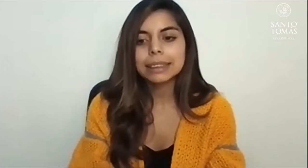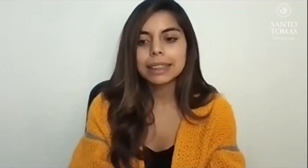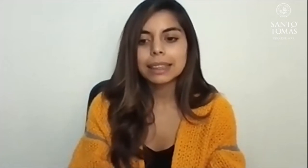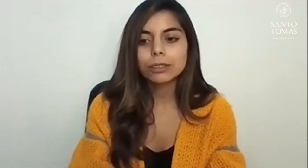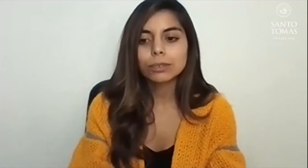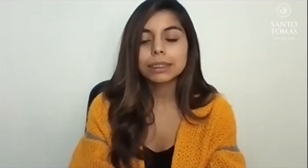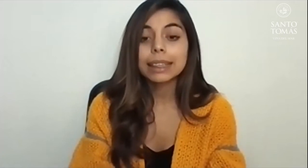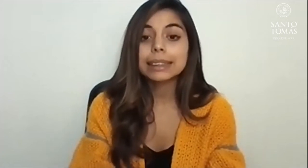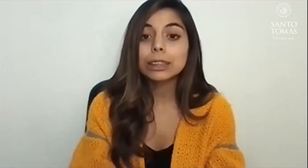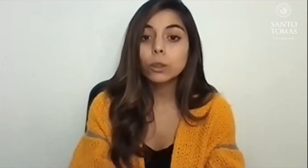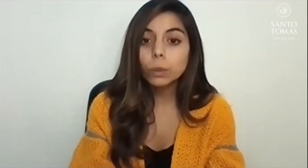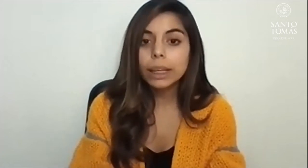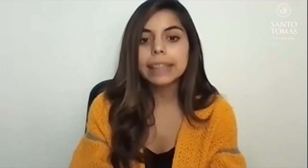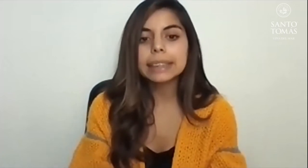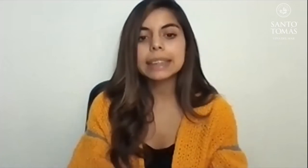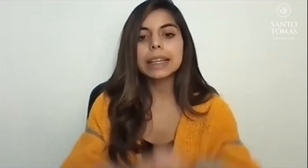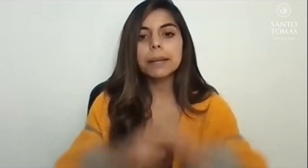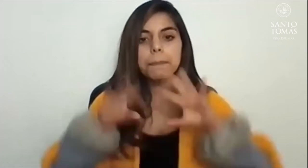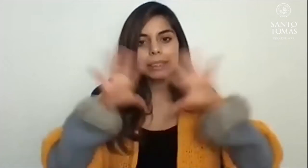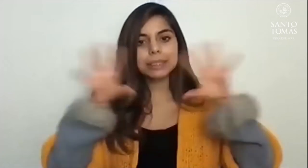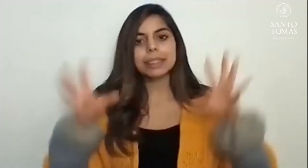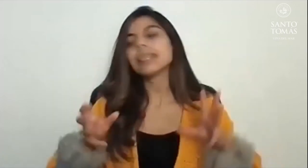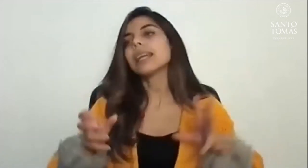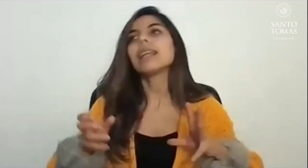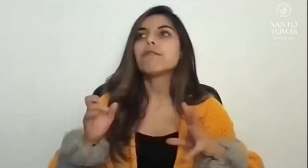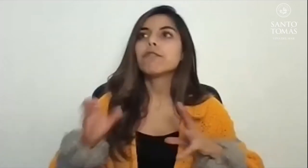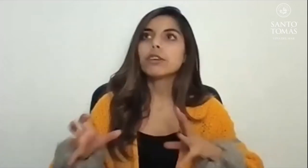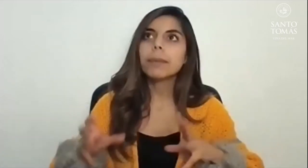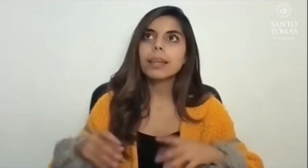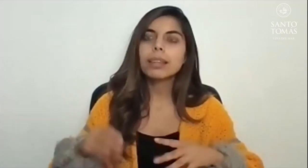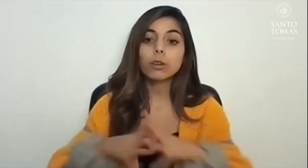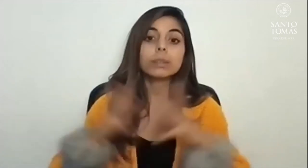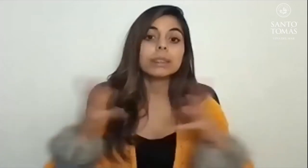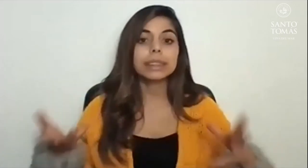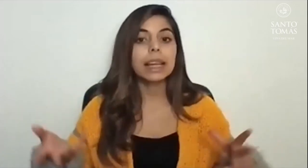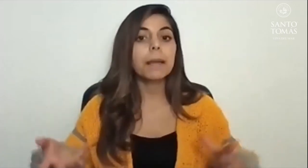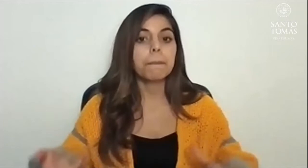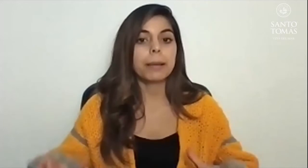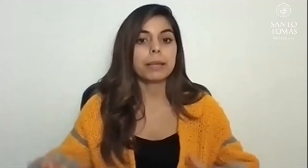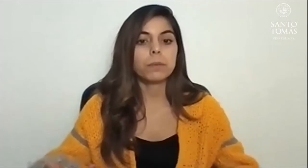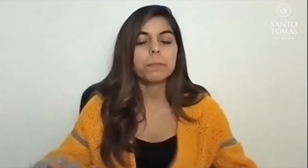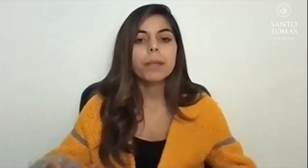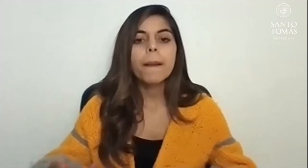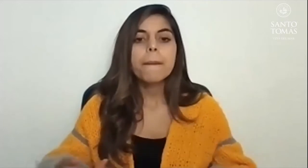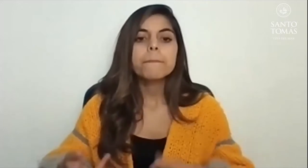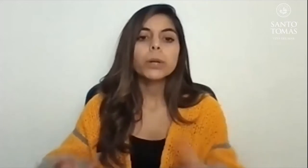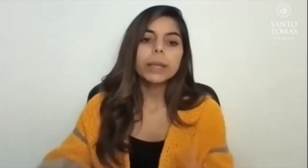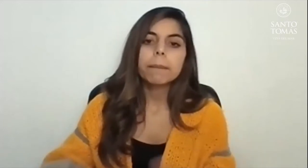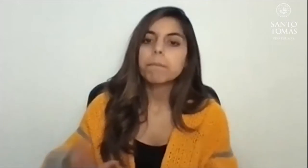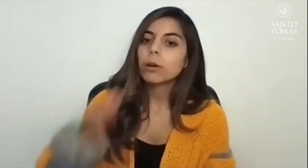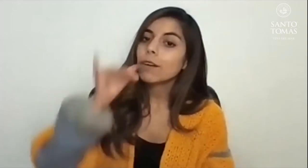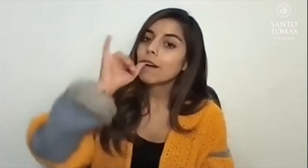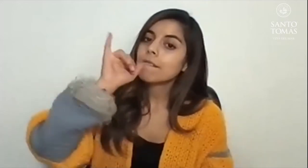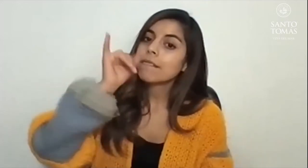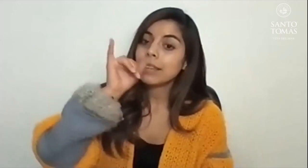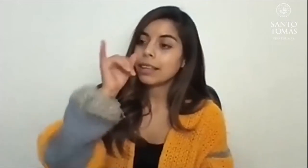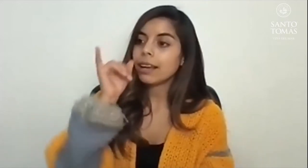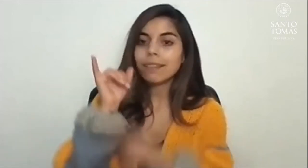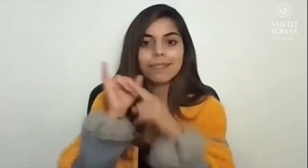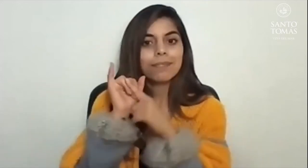que son señas icónicas que representan la forma de cosas en el espacio. Por ejemplo, bebida. ¿Ven